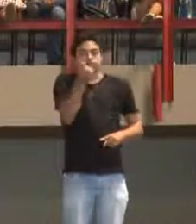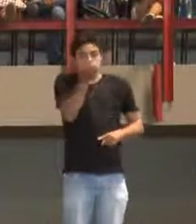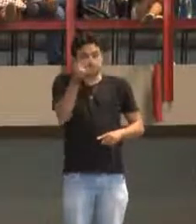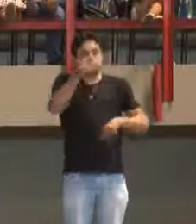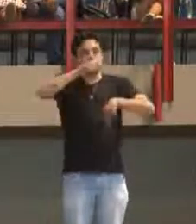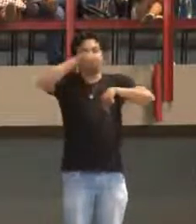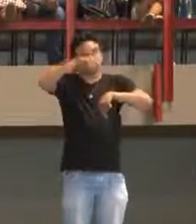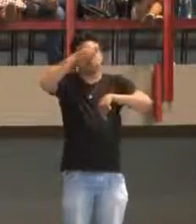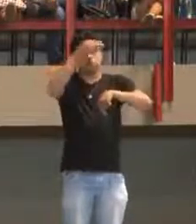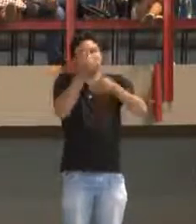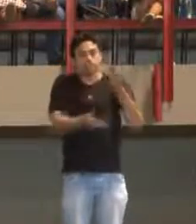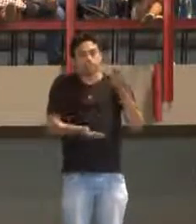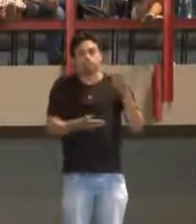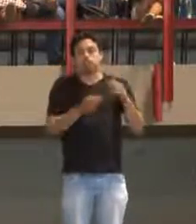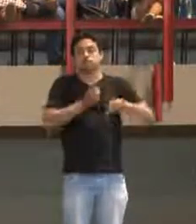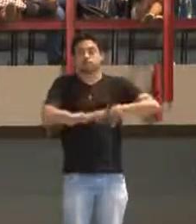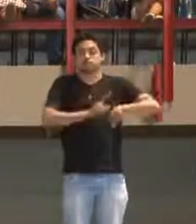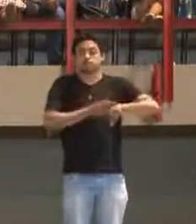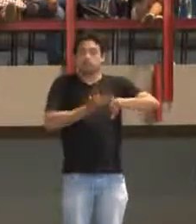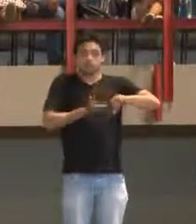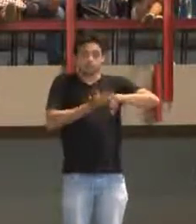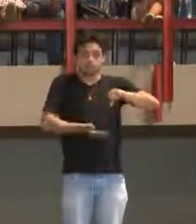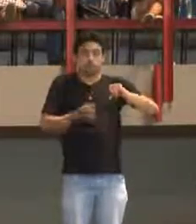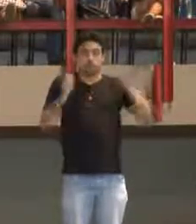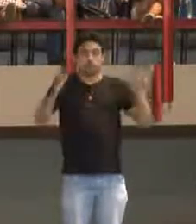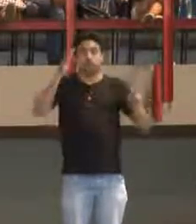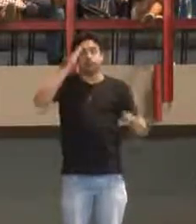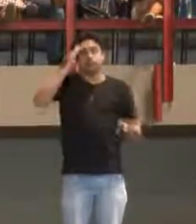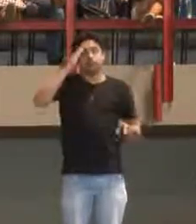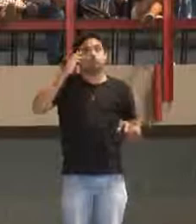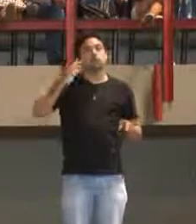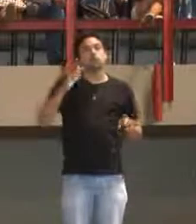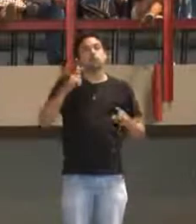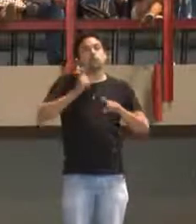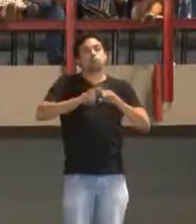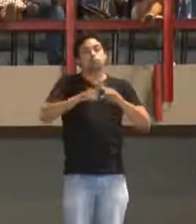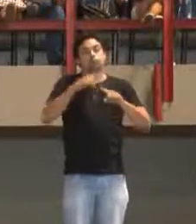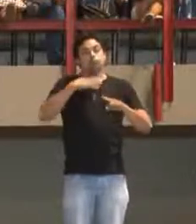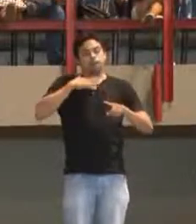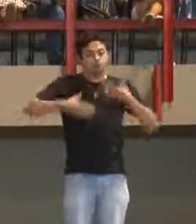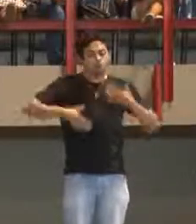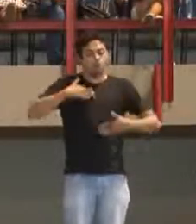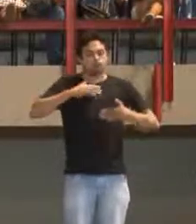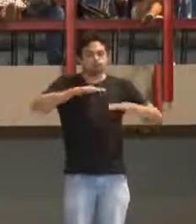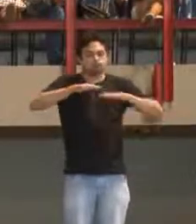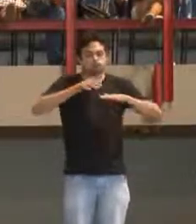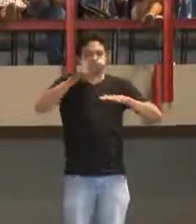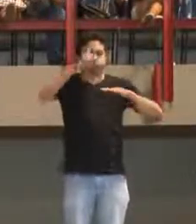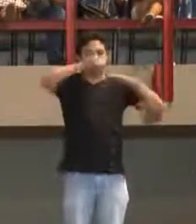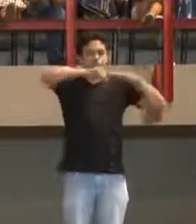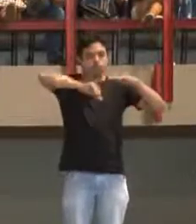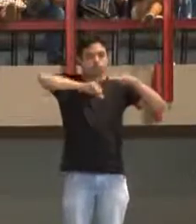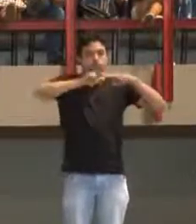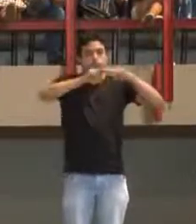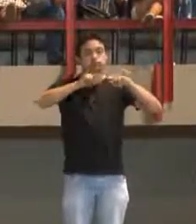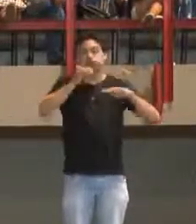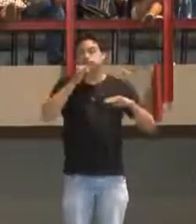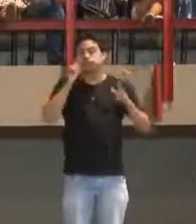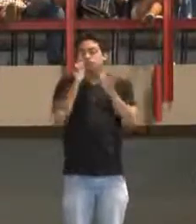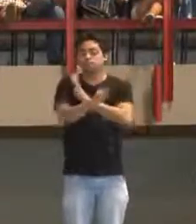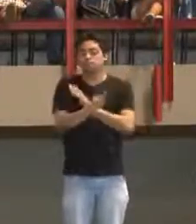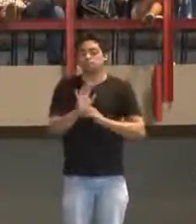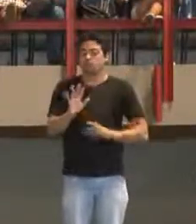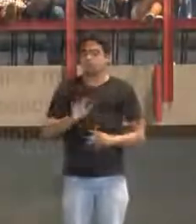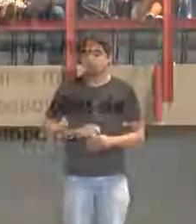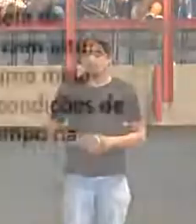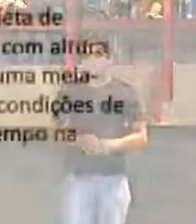2,66 minutos. Entenderam? O desempenho dele cai. Aí a pergunta do problema é a seguinte, ó.